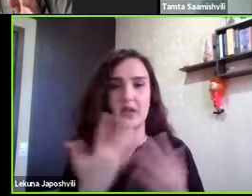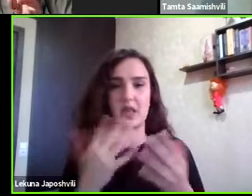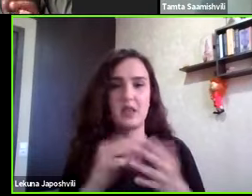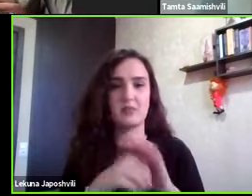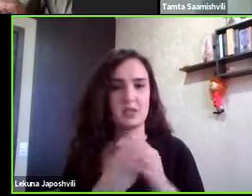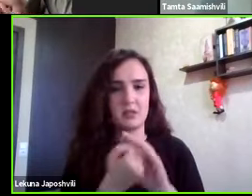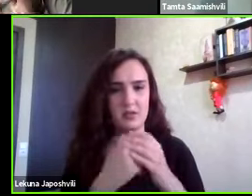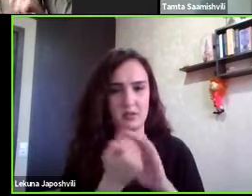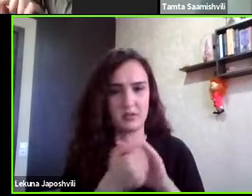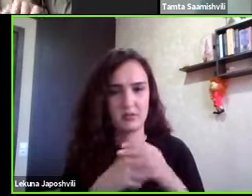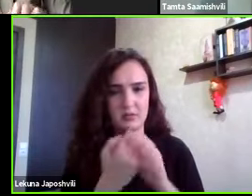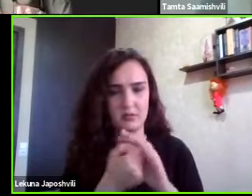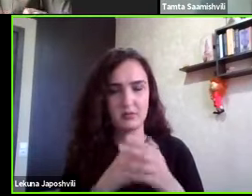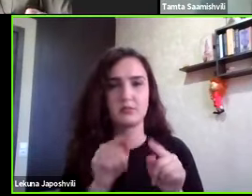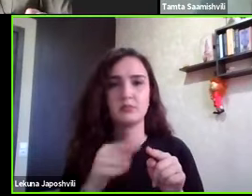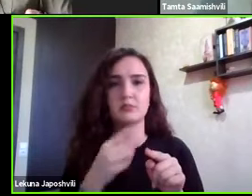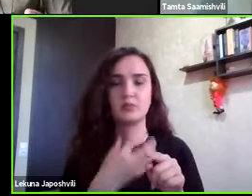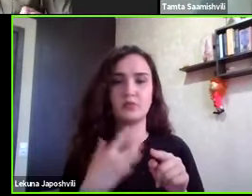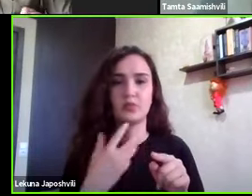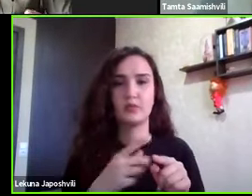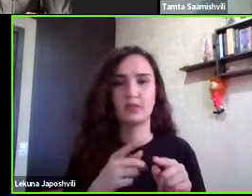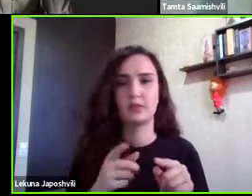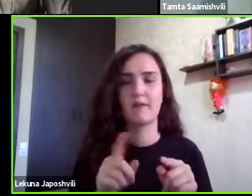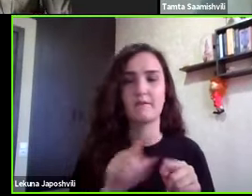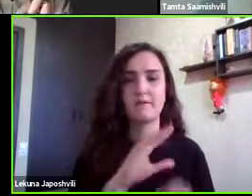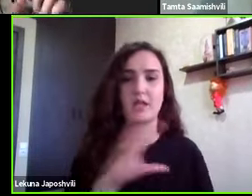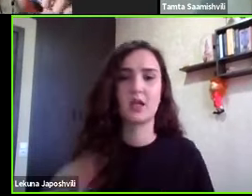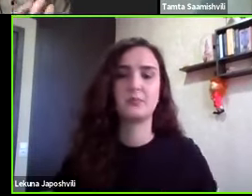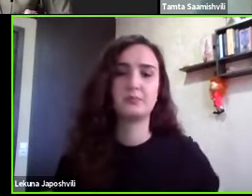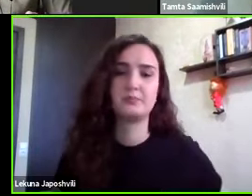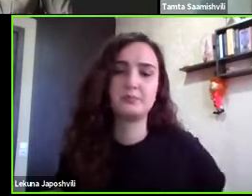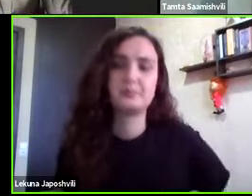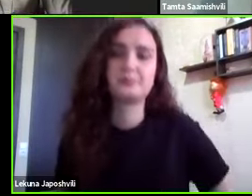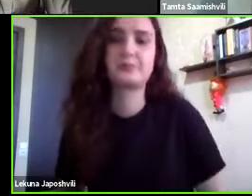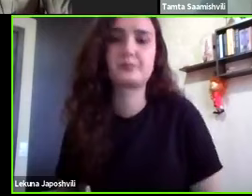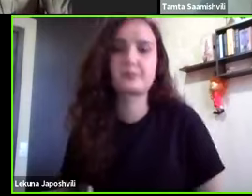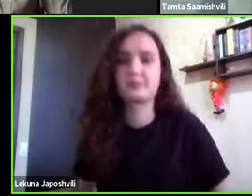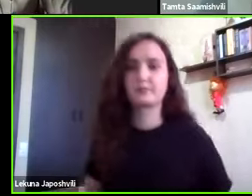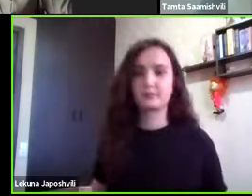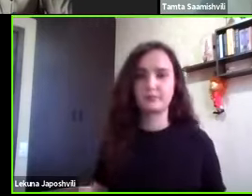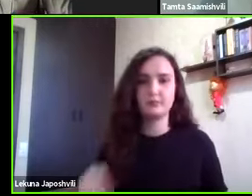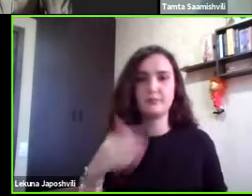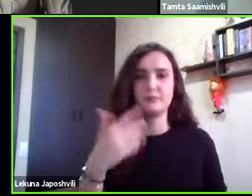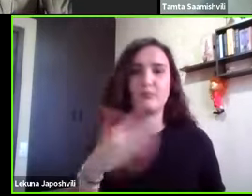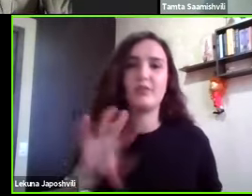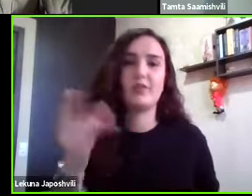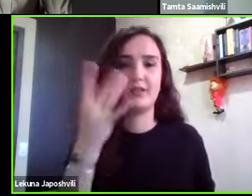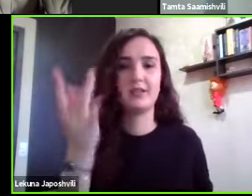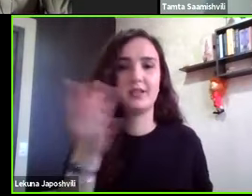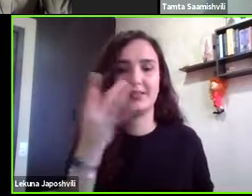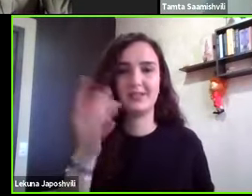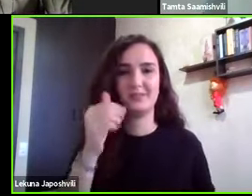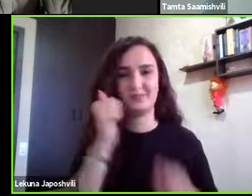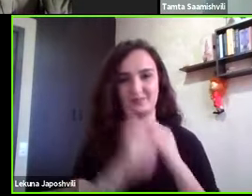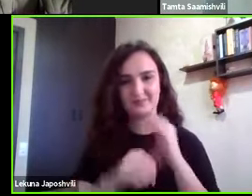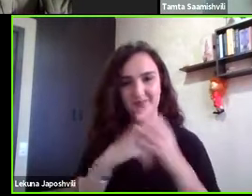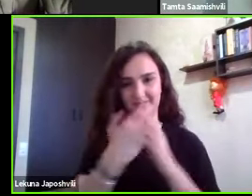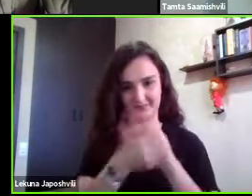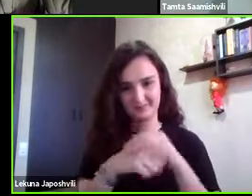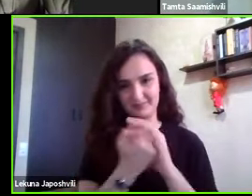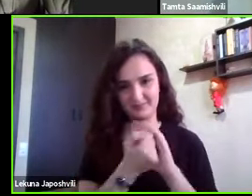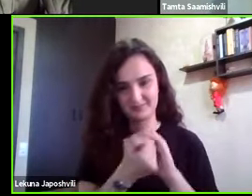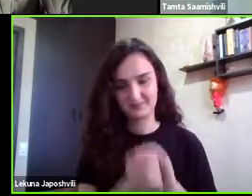და ბანანაზე არის ერთი აბავი და ყველგან უკვე ნუყურები გვაქვს გამოჭედილი, თითქოს რომ სულ ამაზე ვსაუბრობთ,